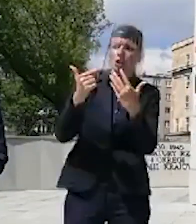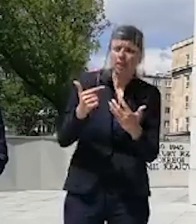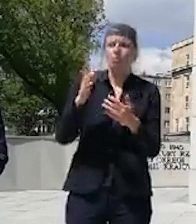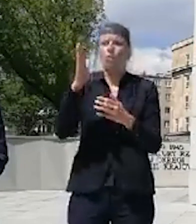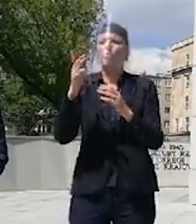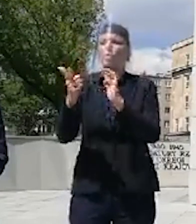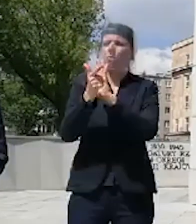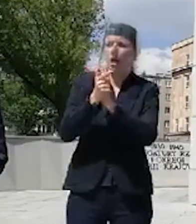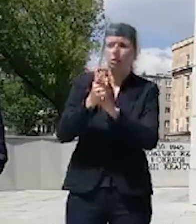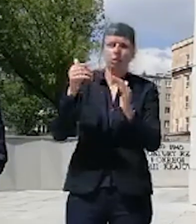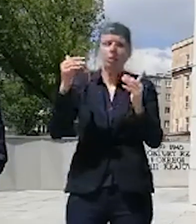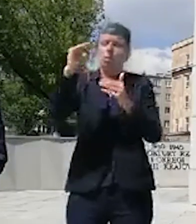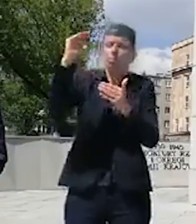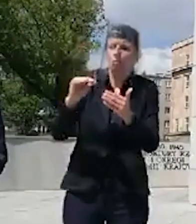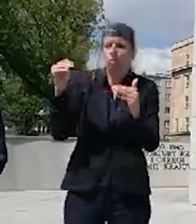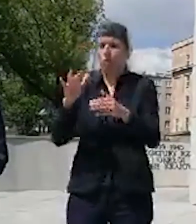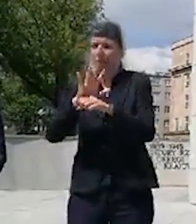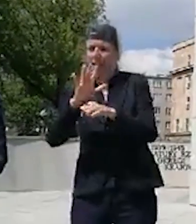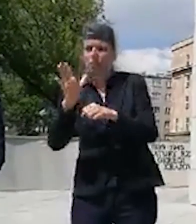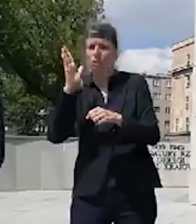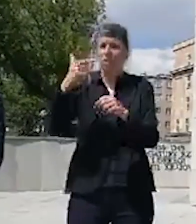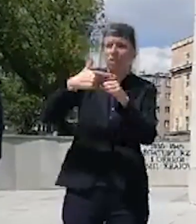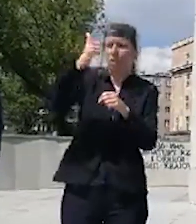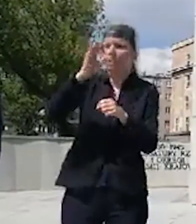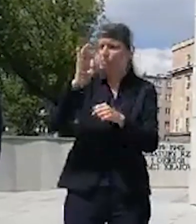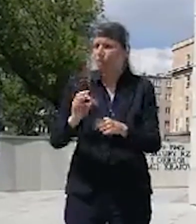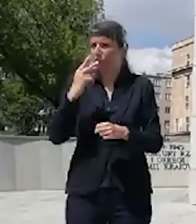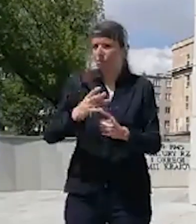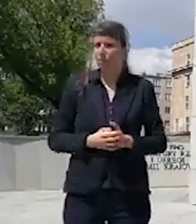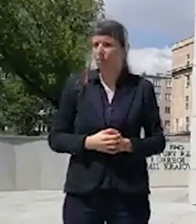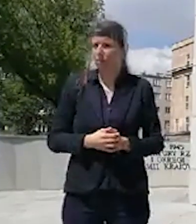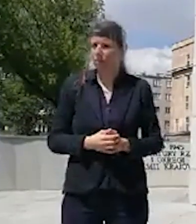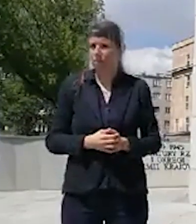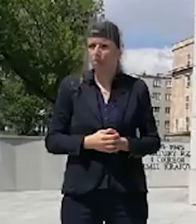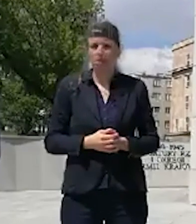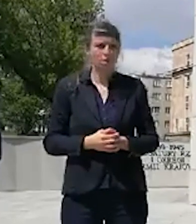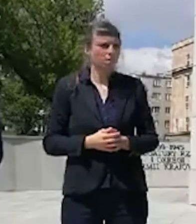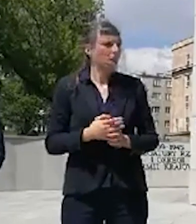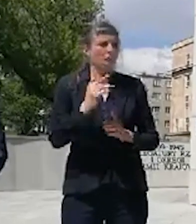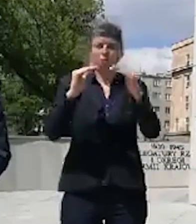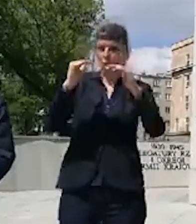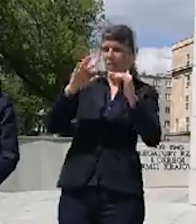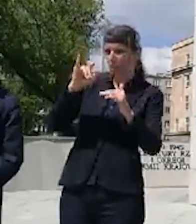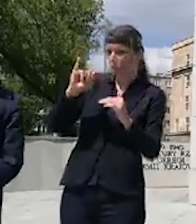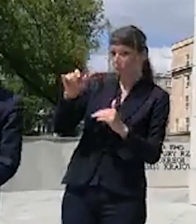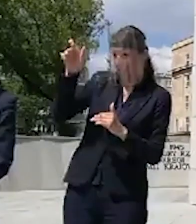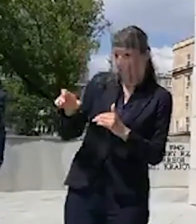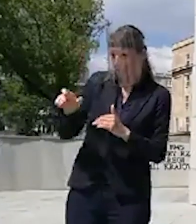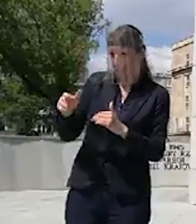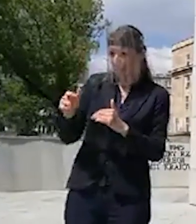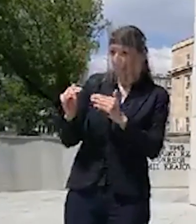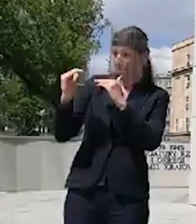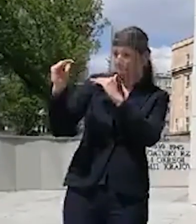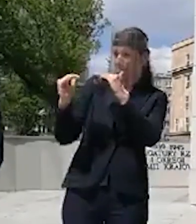będzie 21%. Wszystko już widzieliśmy. Tak, wierzymy w to i damy radę. Słucham? Tak, wobec Trzaskowskiego, dlatego że wie pani,